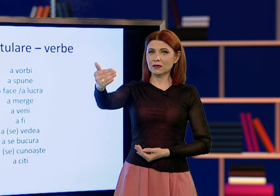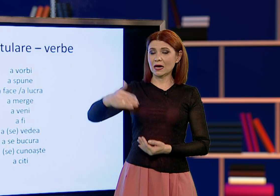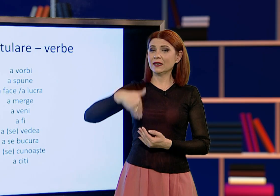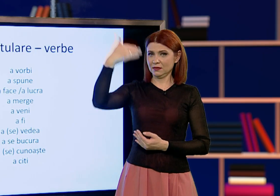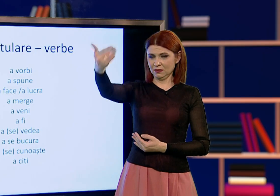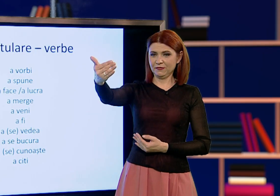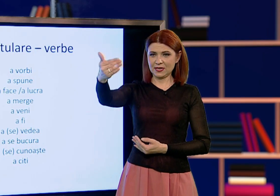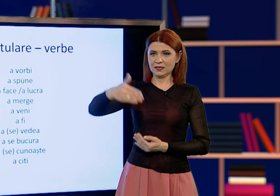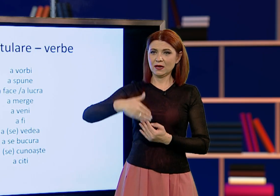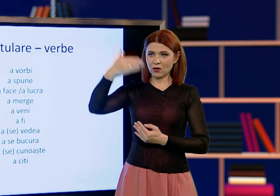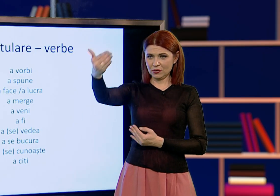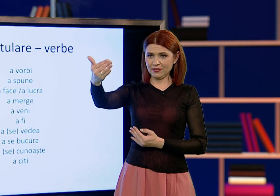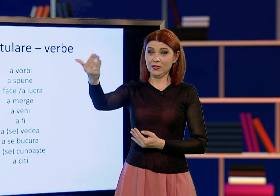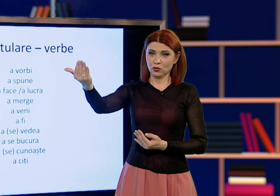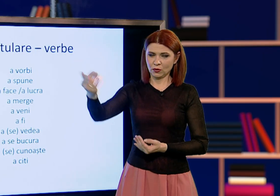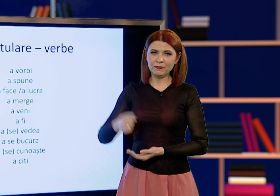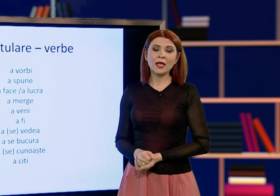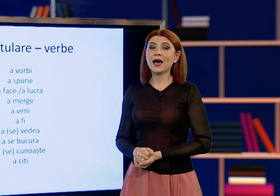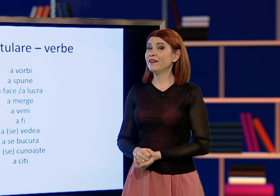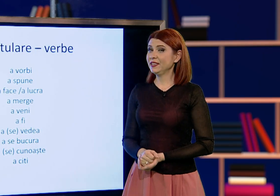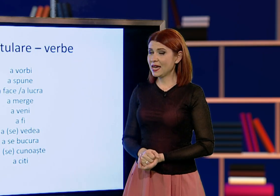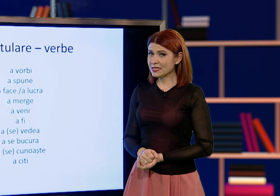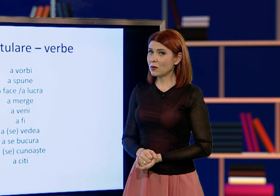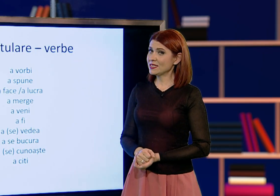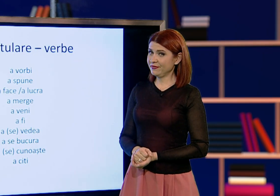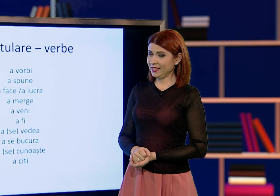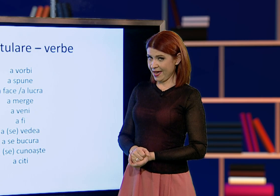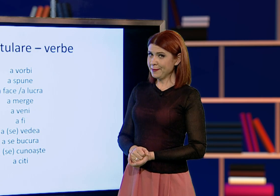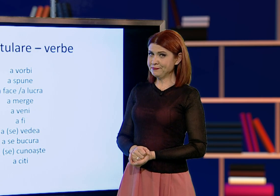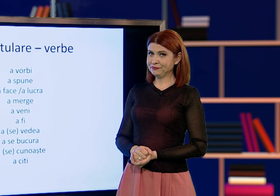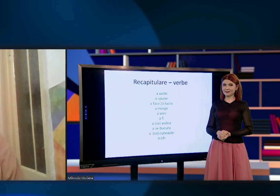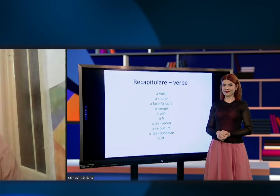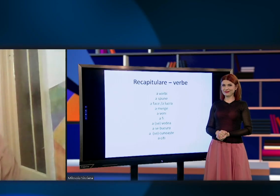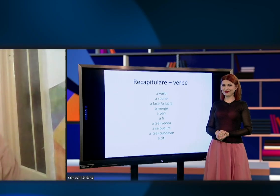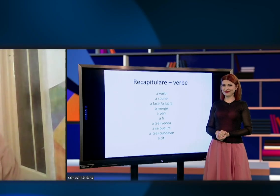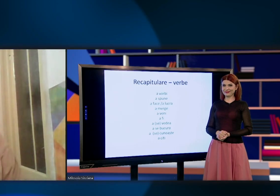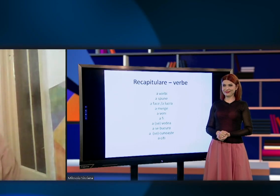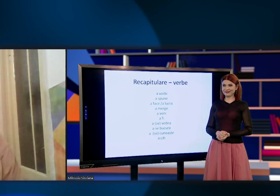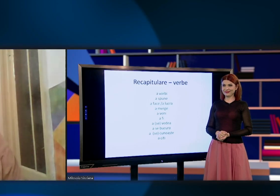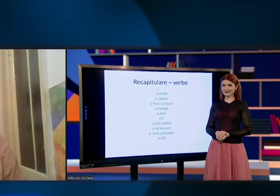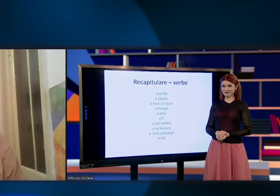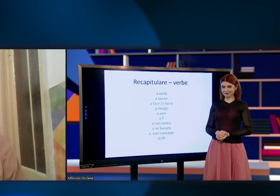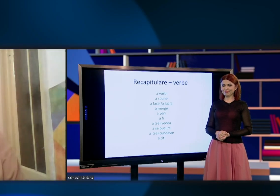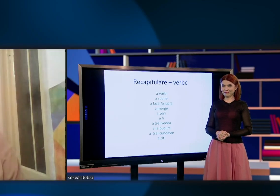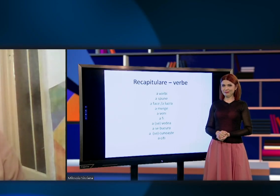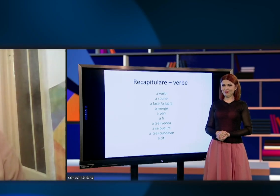arăt în față acolo este viitorul a vedea sau A se vedea a vedea Da